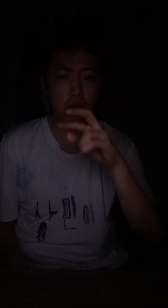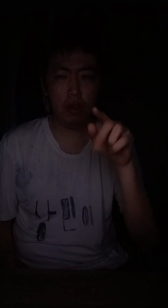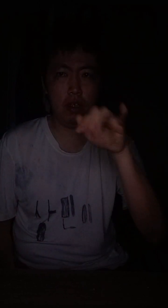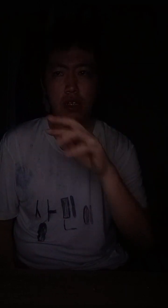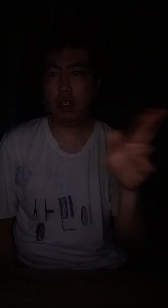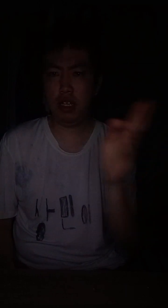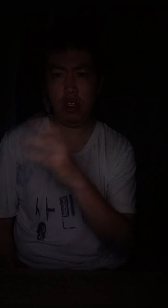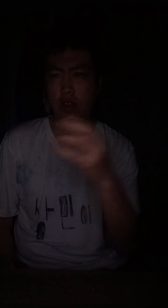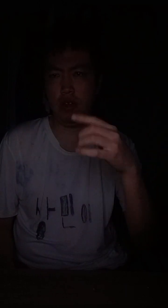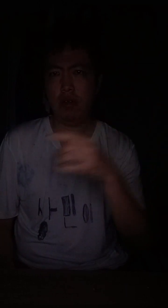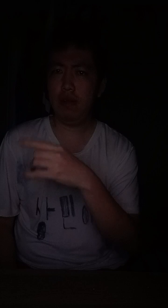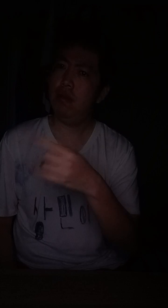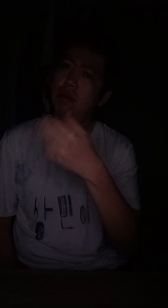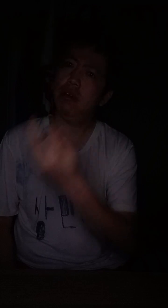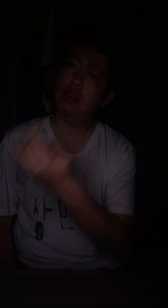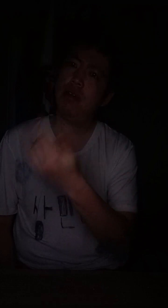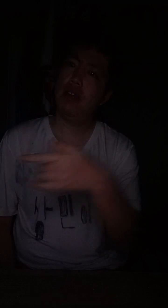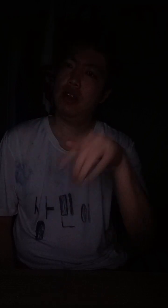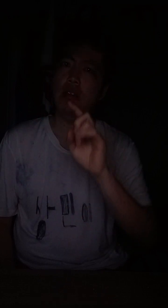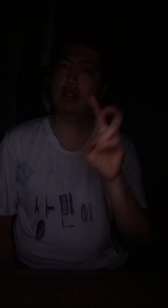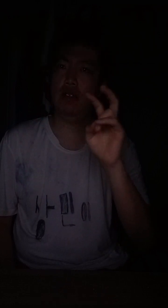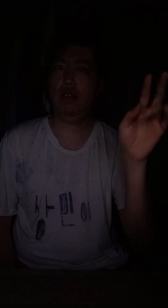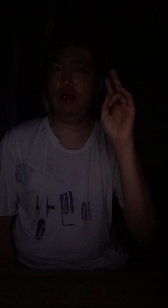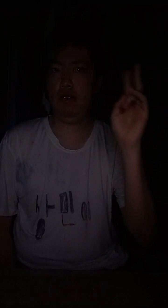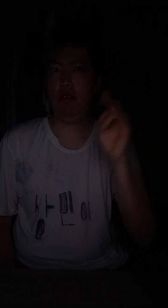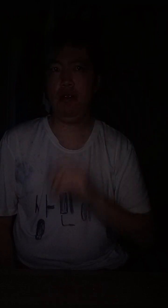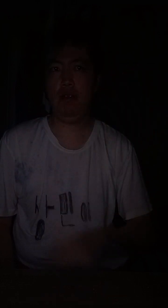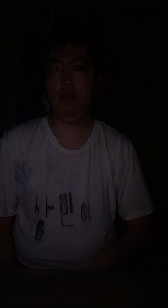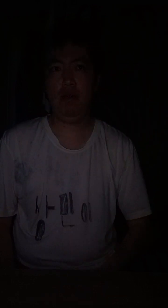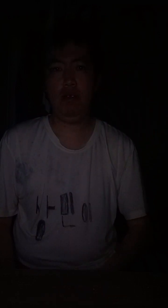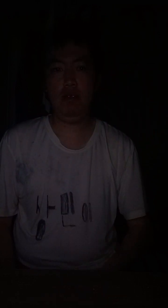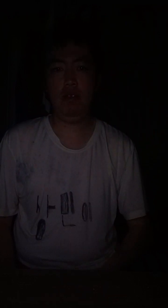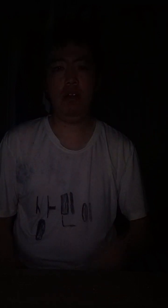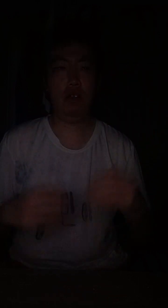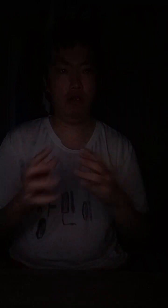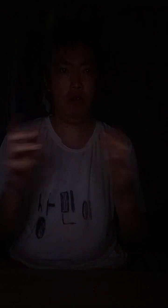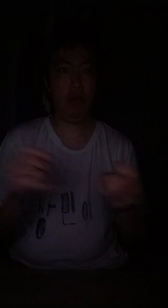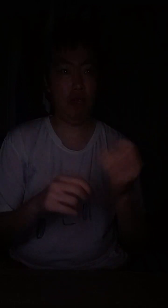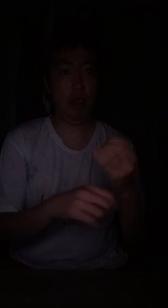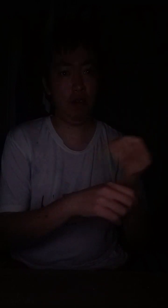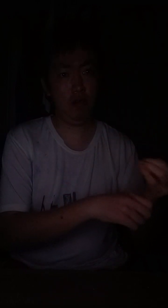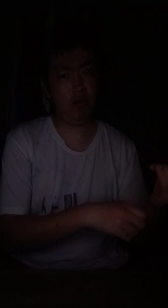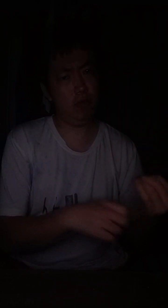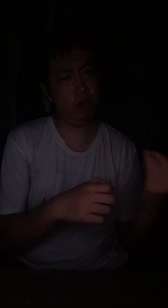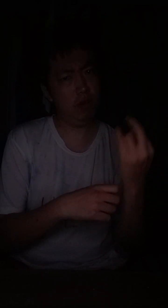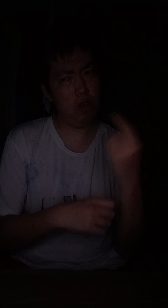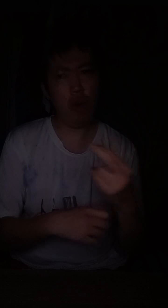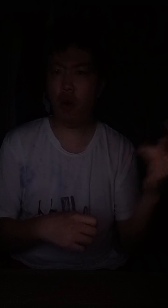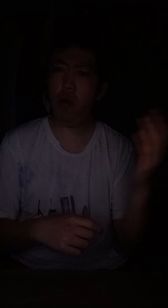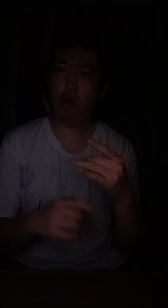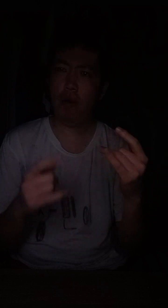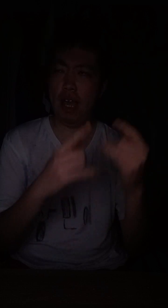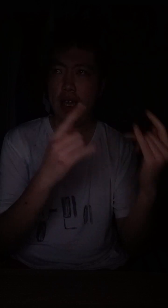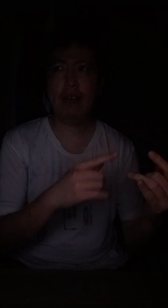이들의 사장 추천은 무효라고 주장했습니다. 반면 여당은 방통위 2인 체제 의결이 위법이란